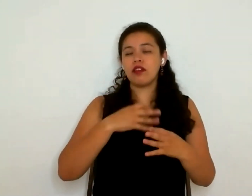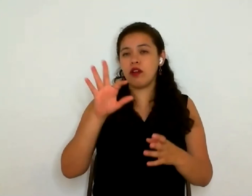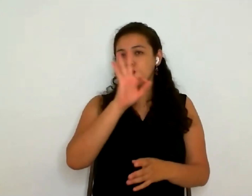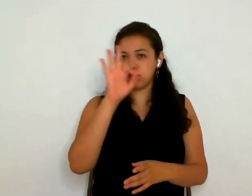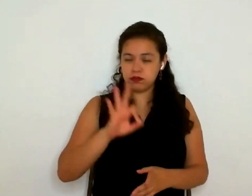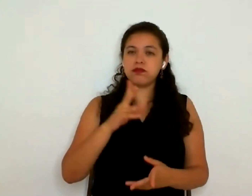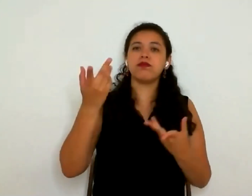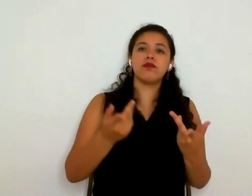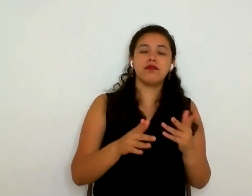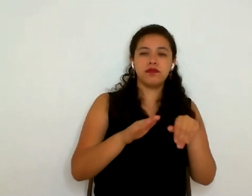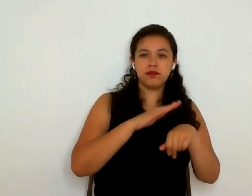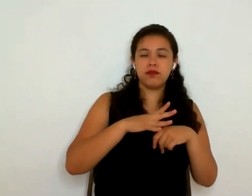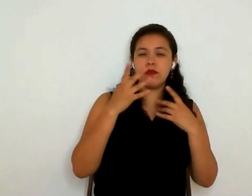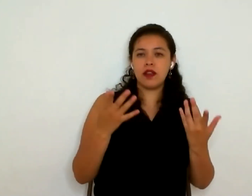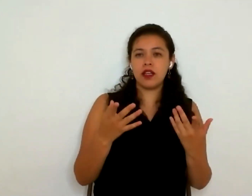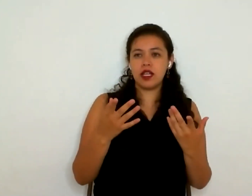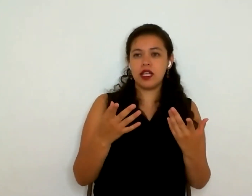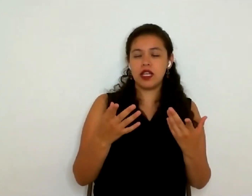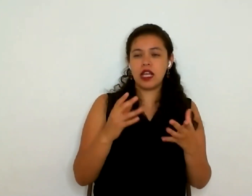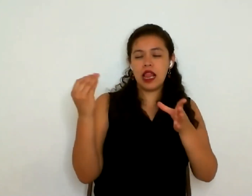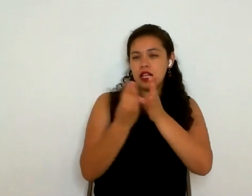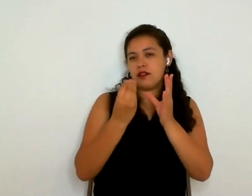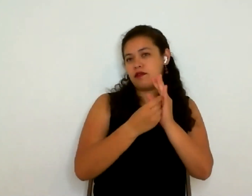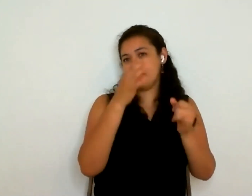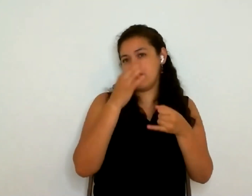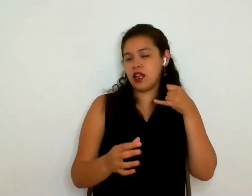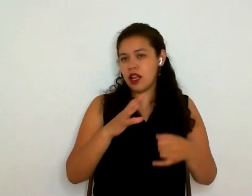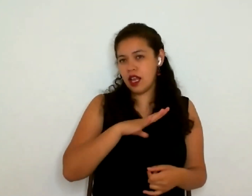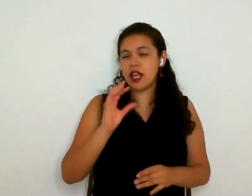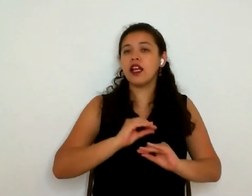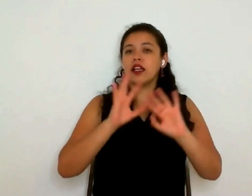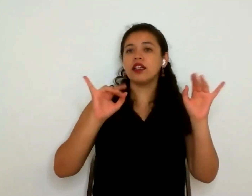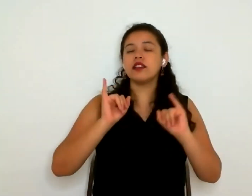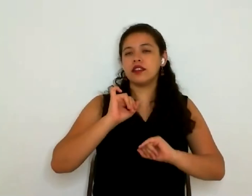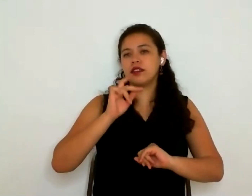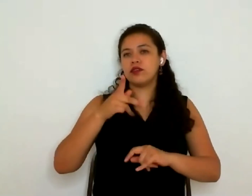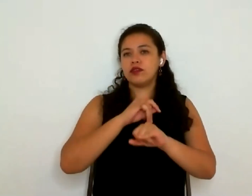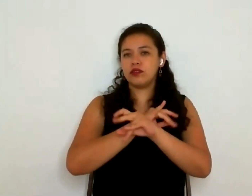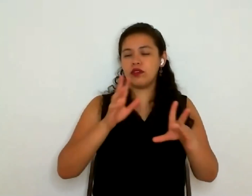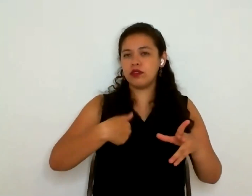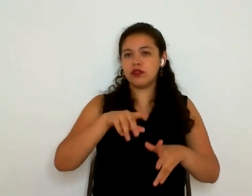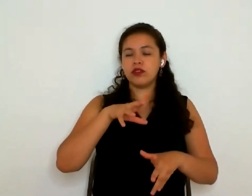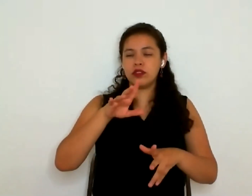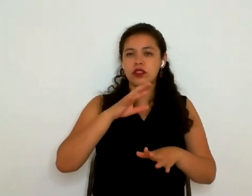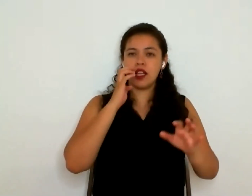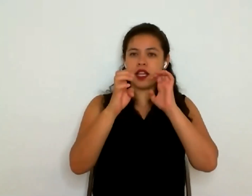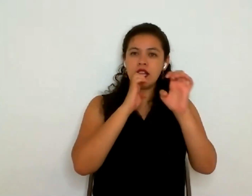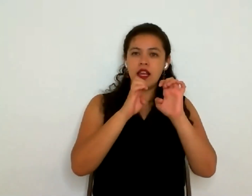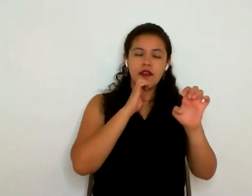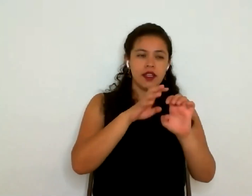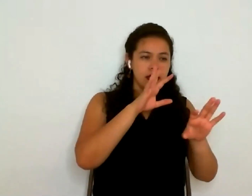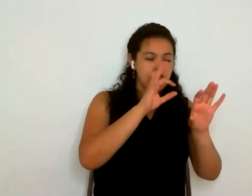porongueros y la clasificación final claro alimentada con la información que nosotros obteníamos de la entrevista